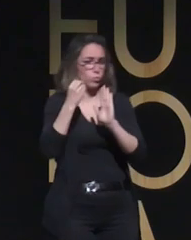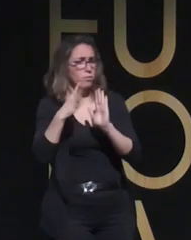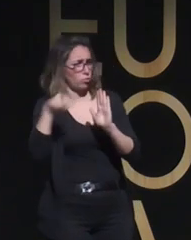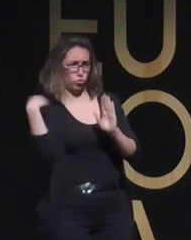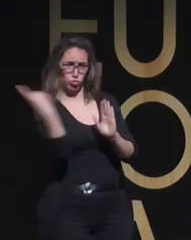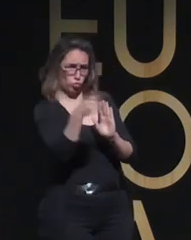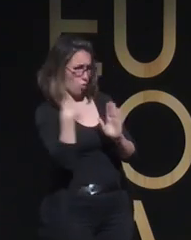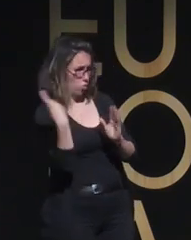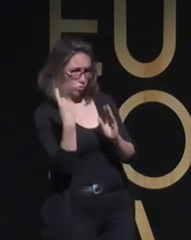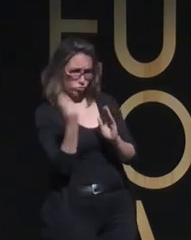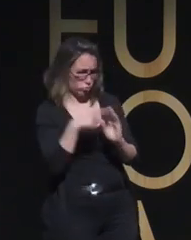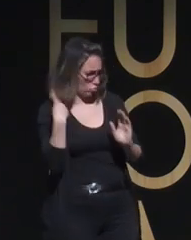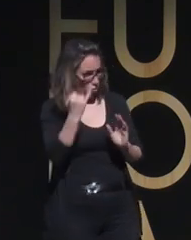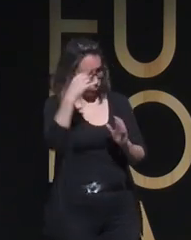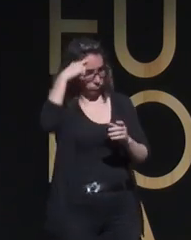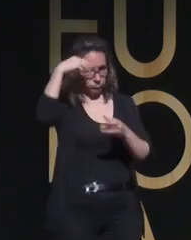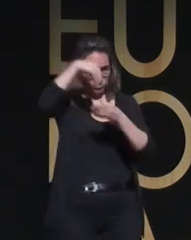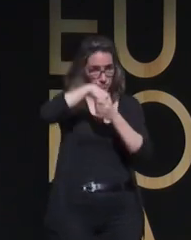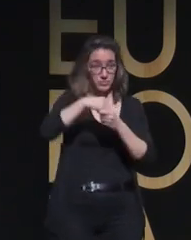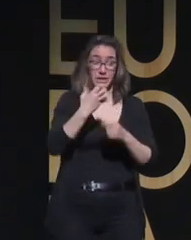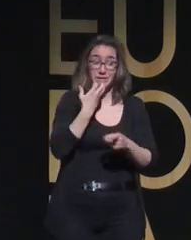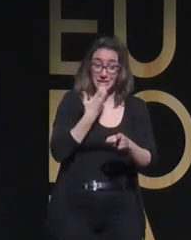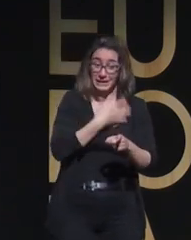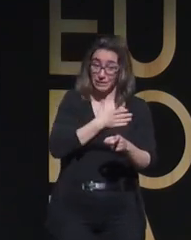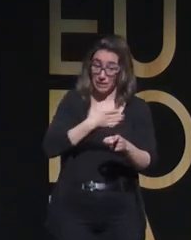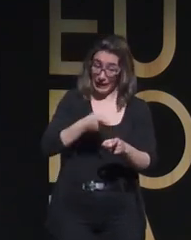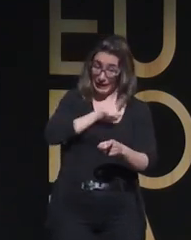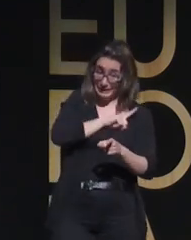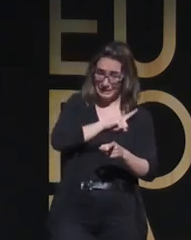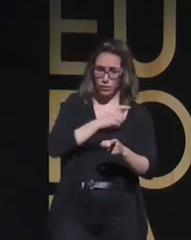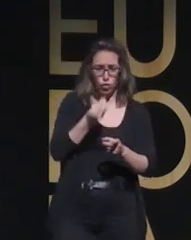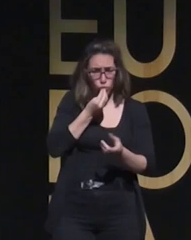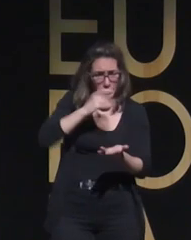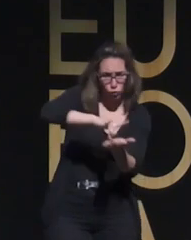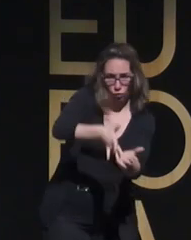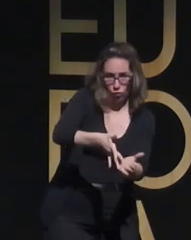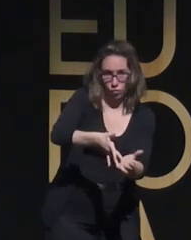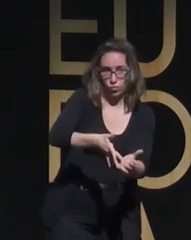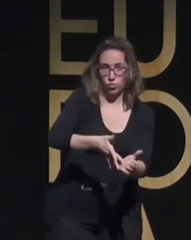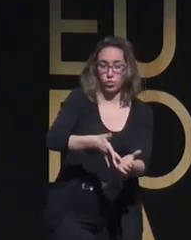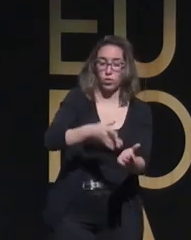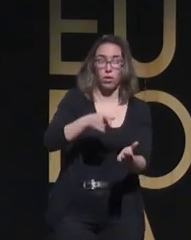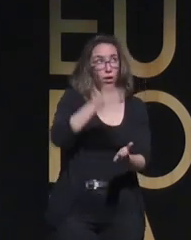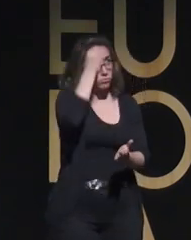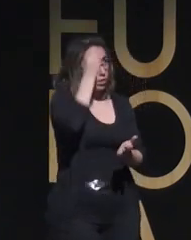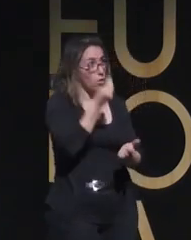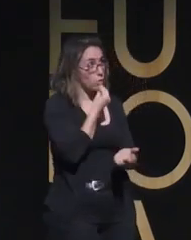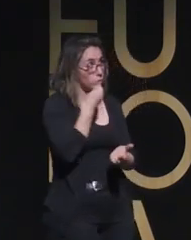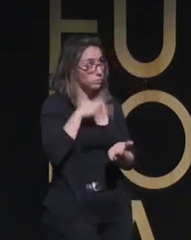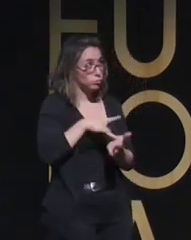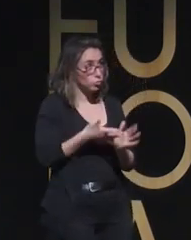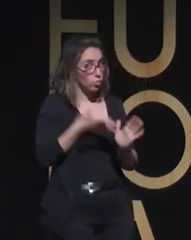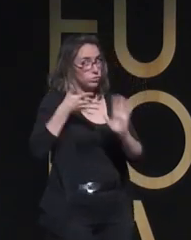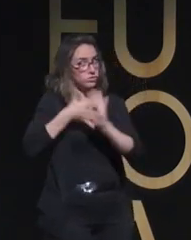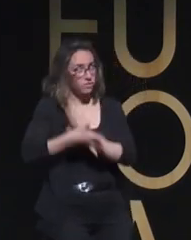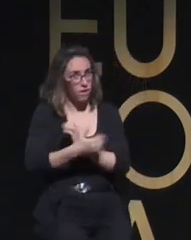venga, si le quieres a Laita, comete todo. Claro, confunde el comer todo con el querer y sabe que la forma de que papá le